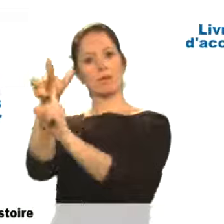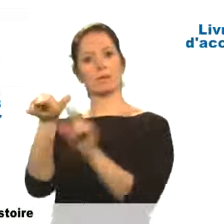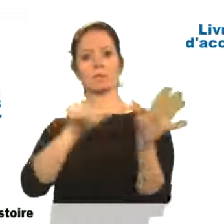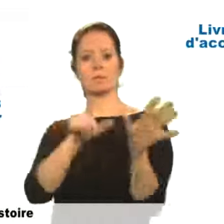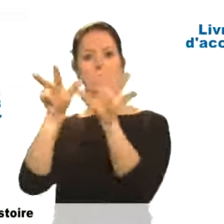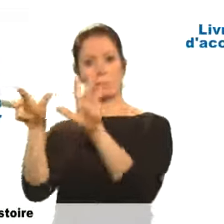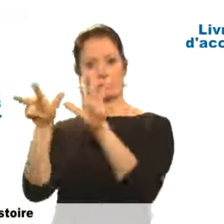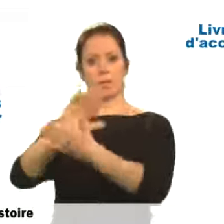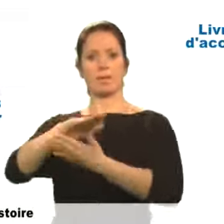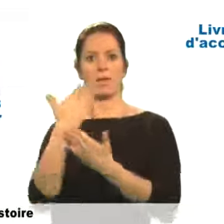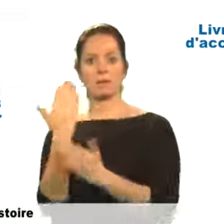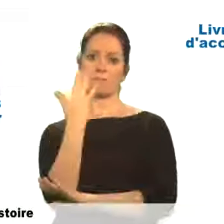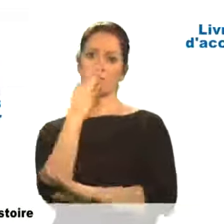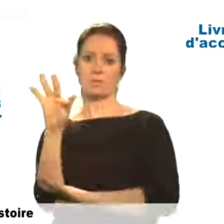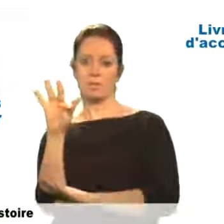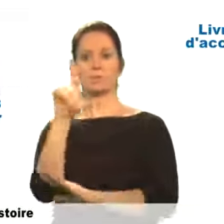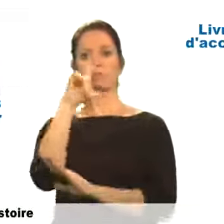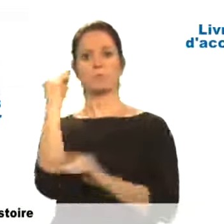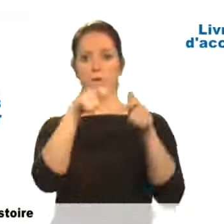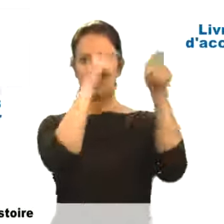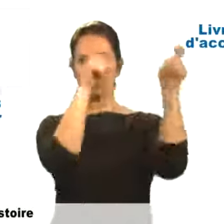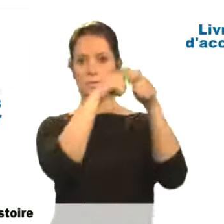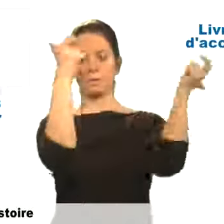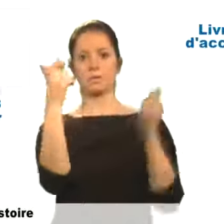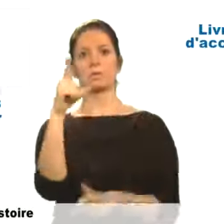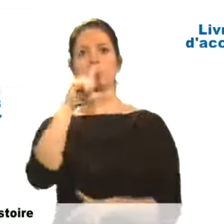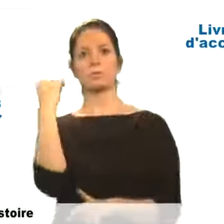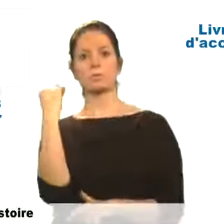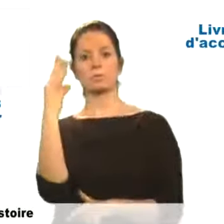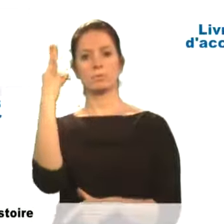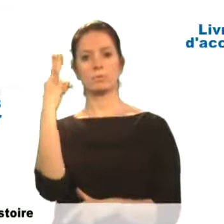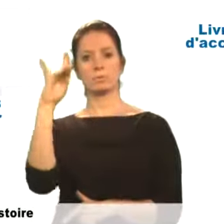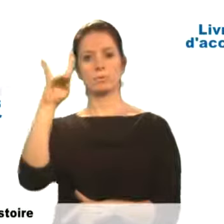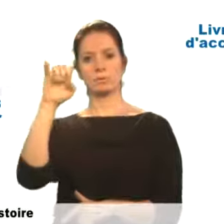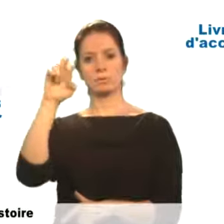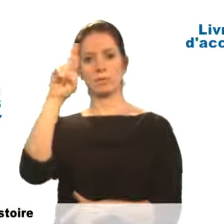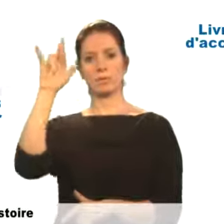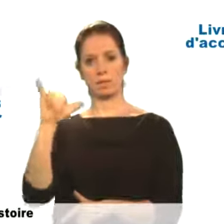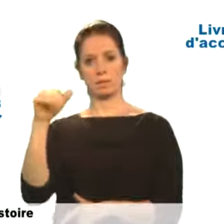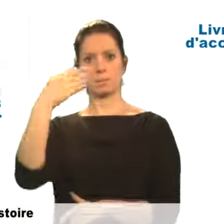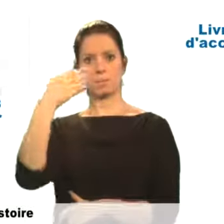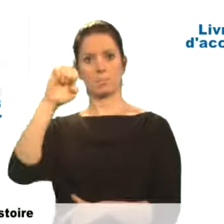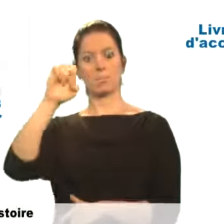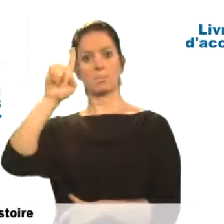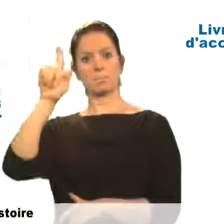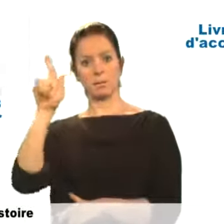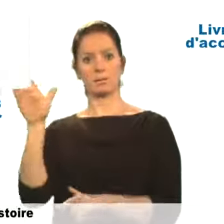française par l'industriel mulhousien Bernard Thierry-Migue, aidé de l'assistante sociale Violette Schoen.